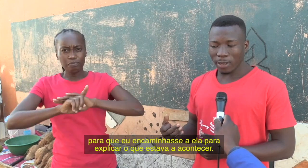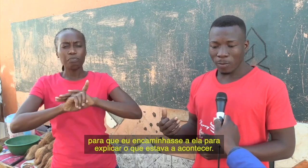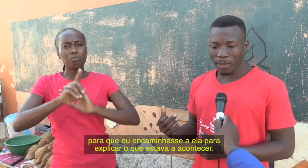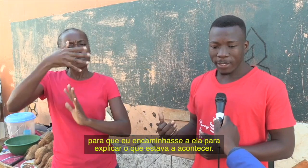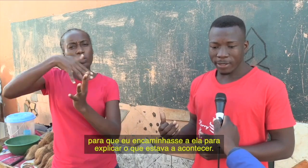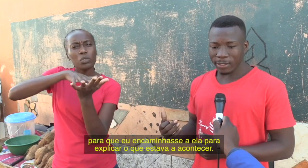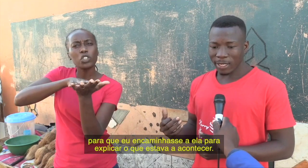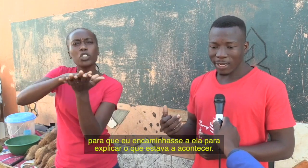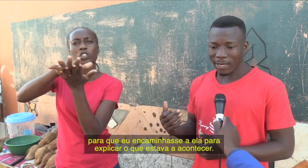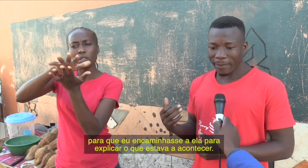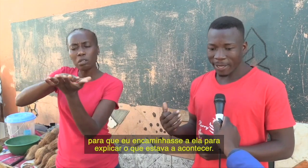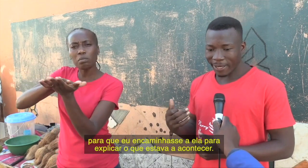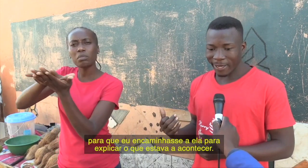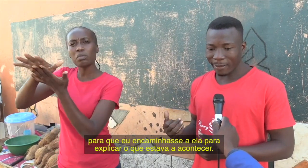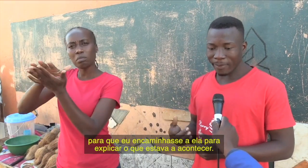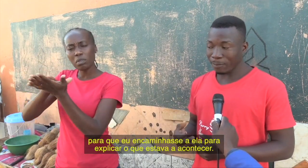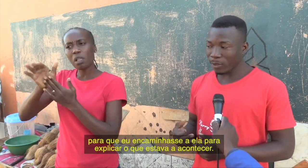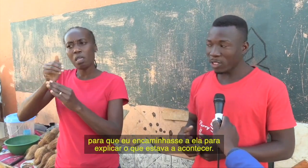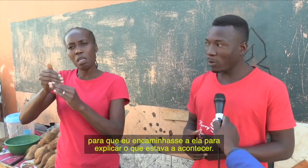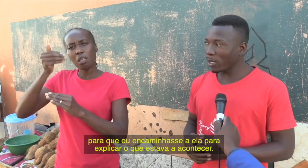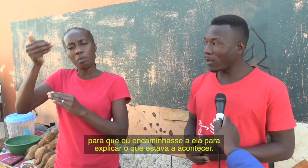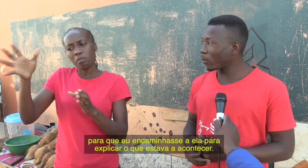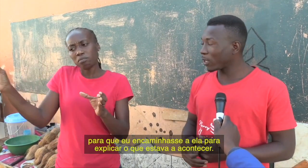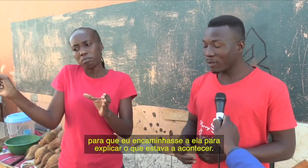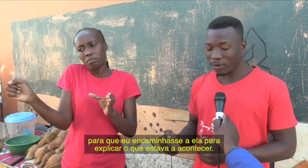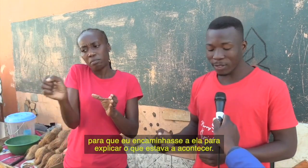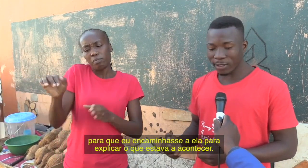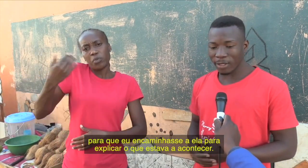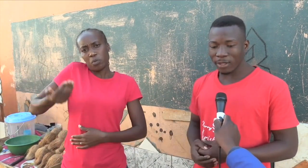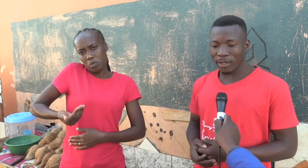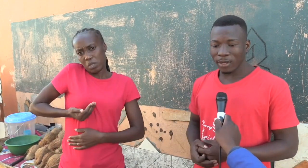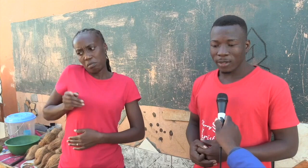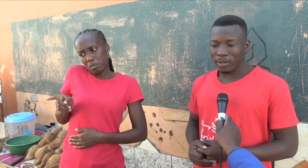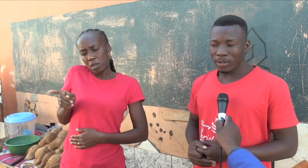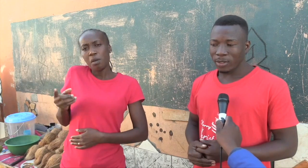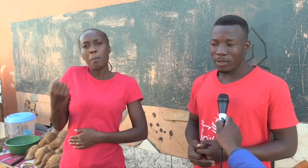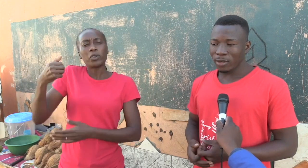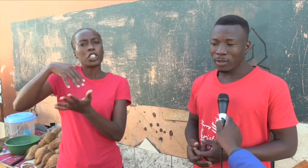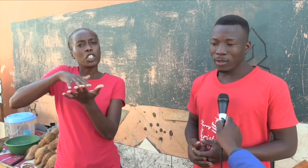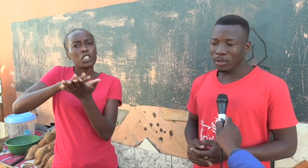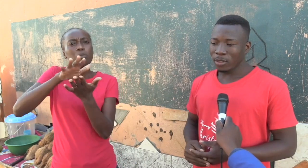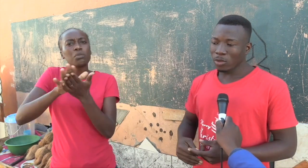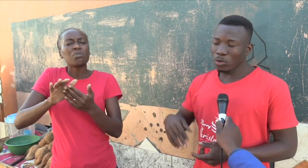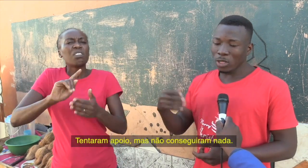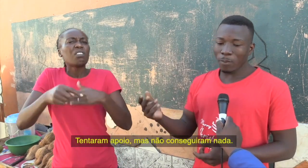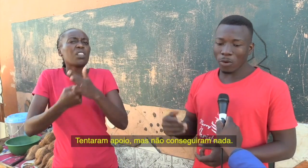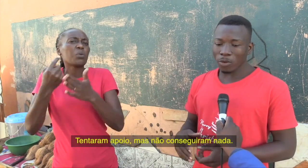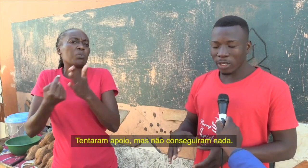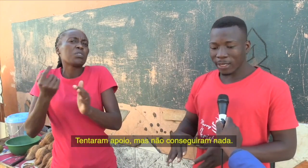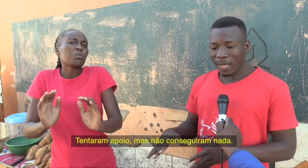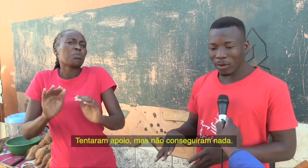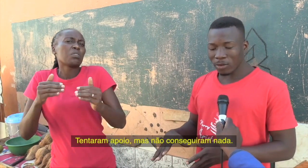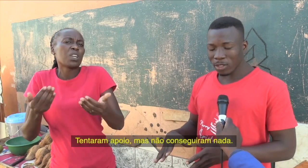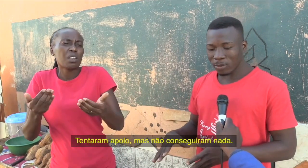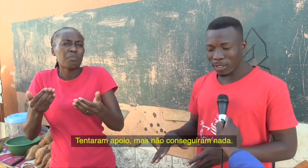para que eu pudesse já encaminhar a ela para poder explicar o que estava a acontecer e de um tempo para o